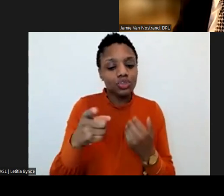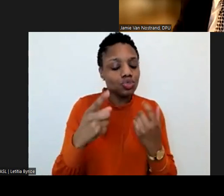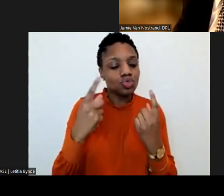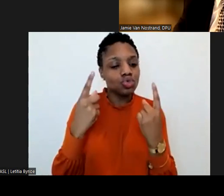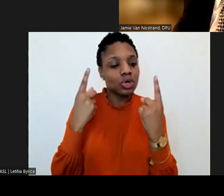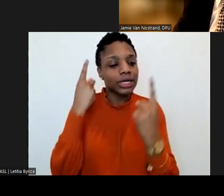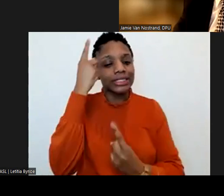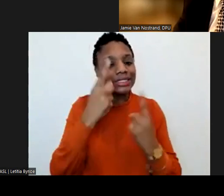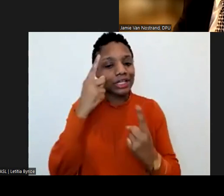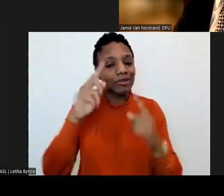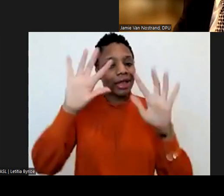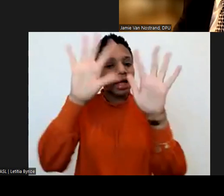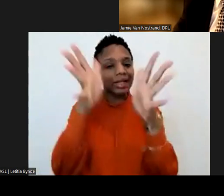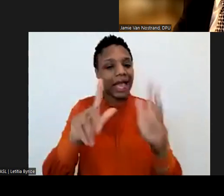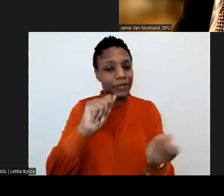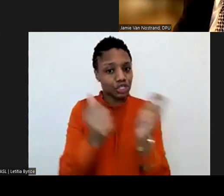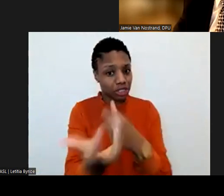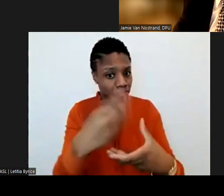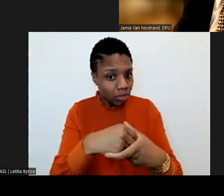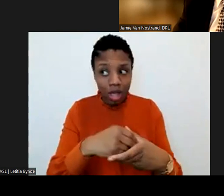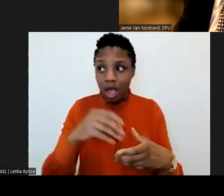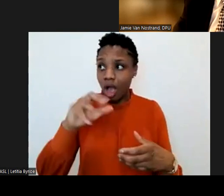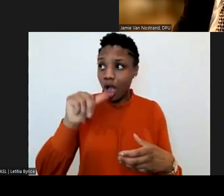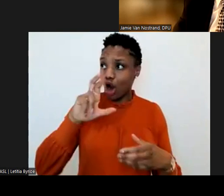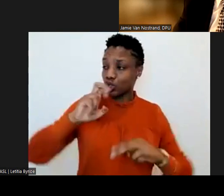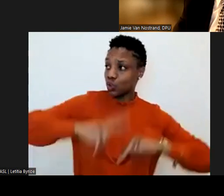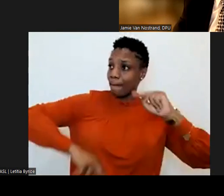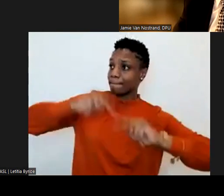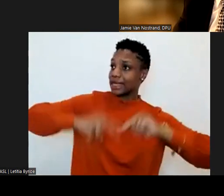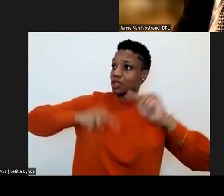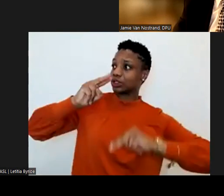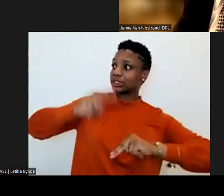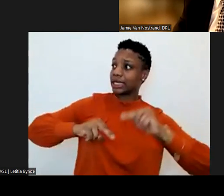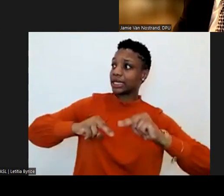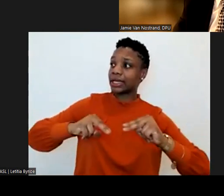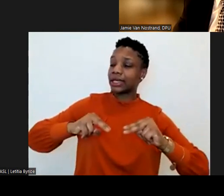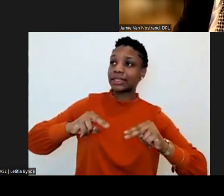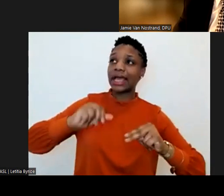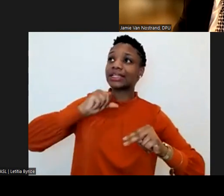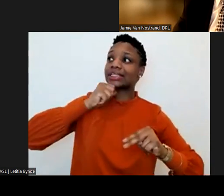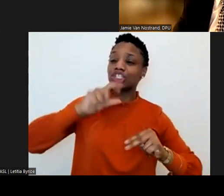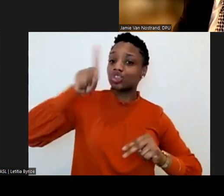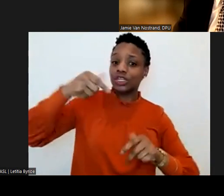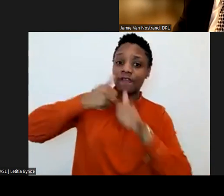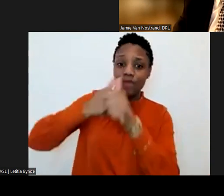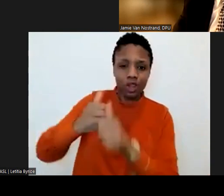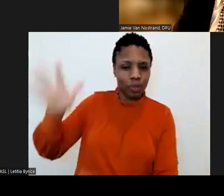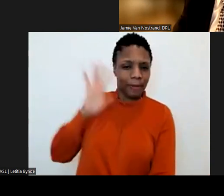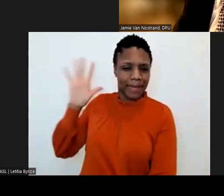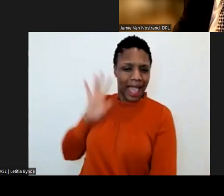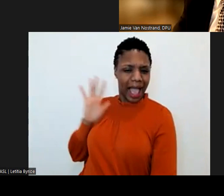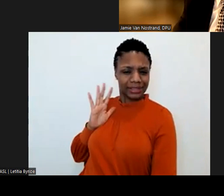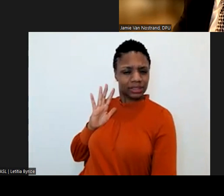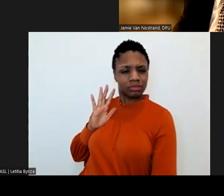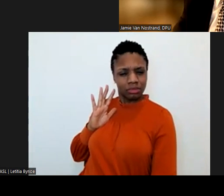utilidades tienen un peso grande Cómo demostrar Cómo están tomando en cuenta el cambio climático